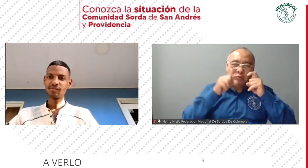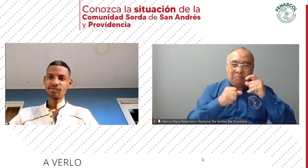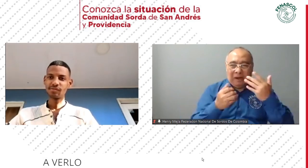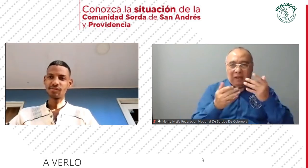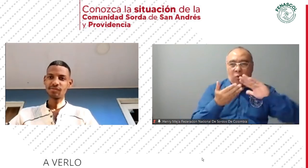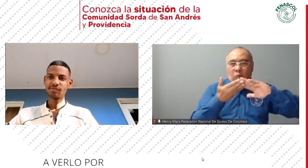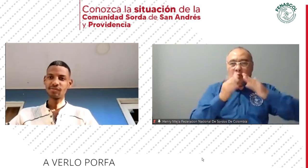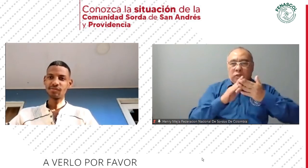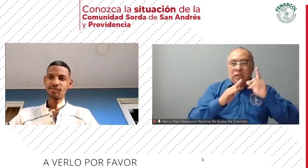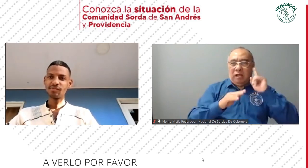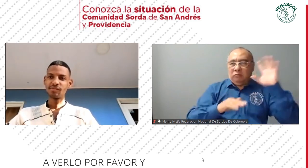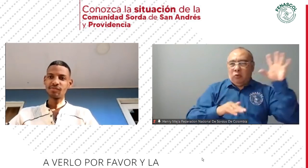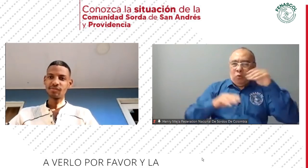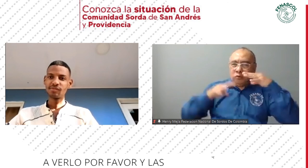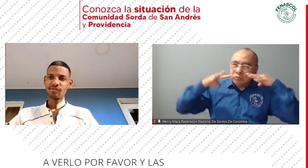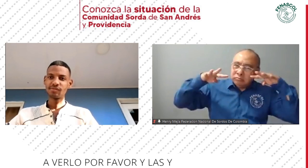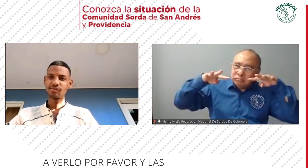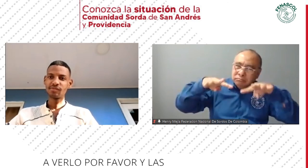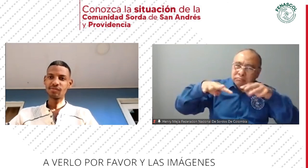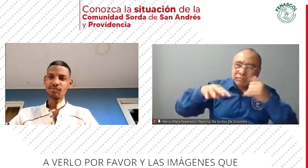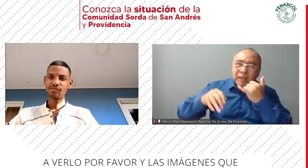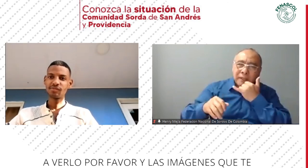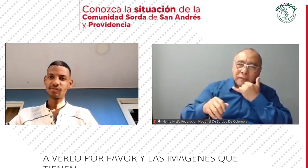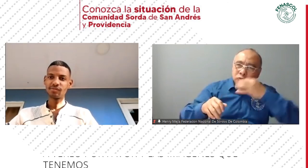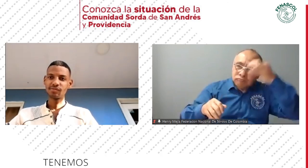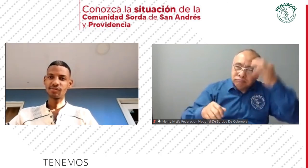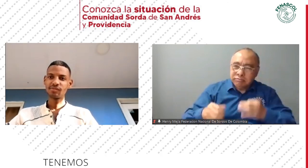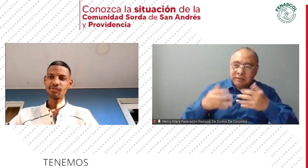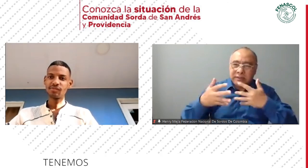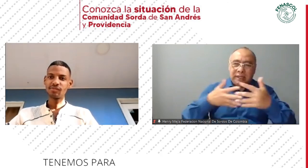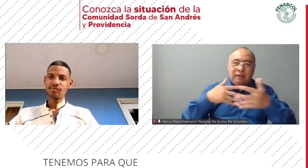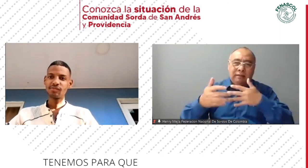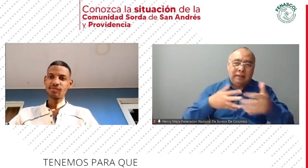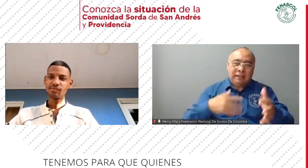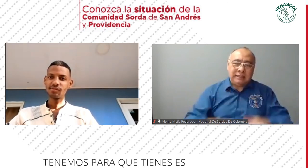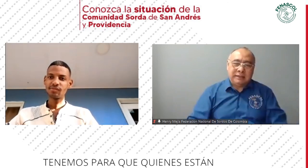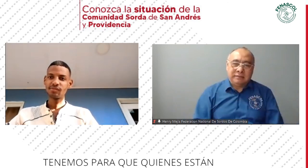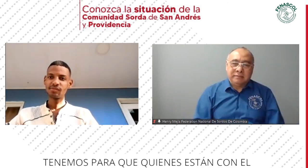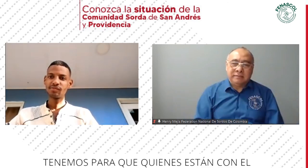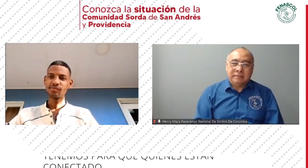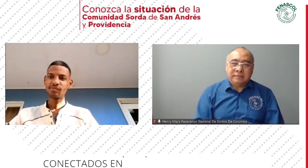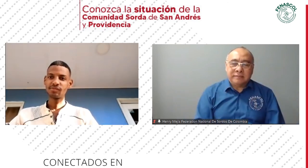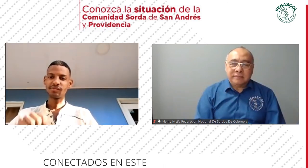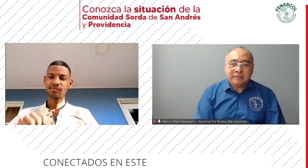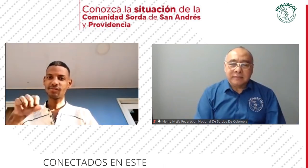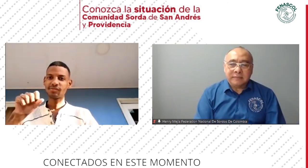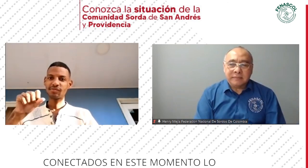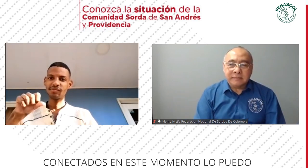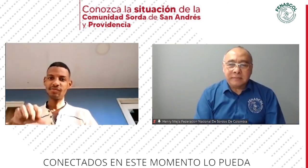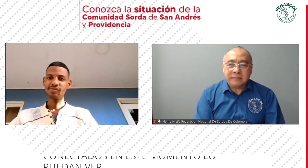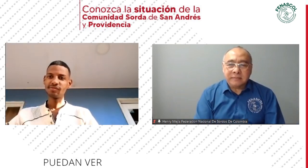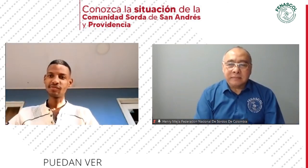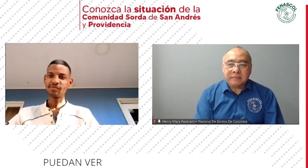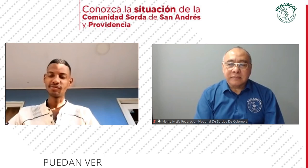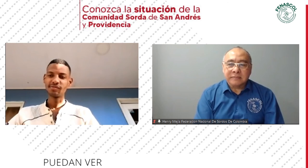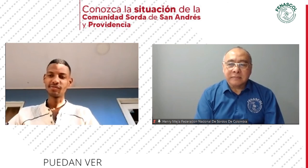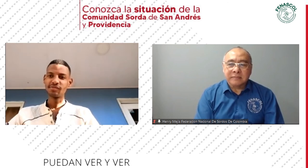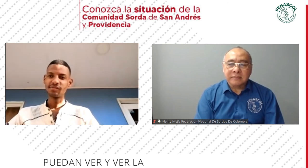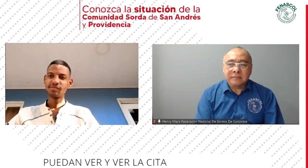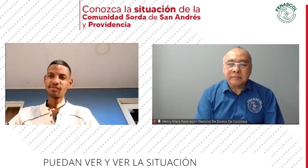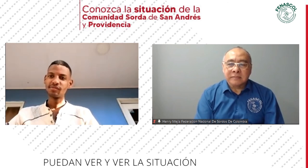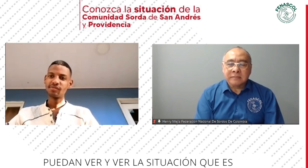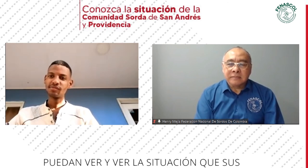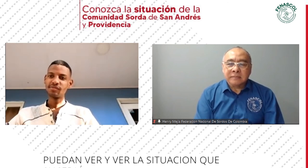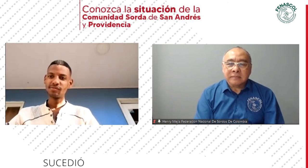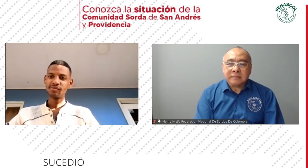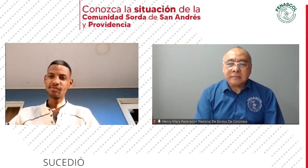verlo por favor y las imágenes que tenemos para que quienes están conectados en este momento lo puedan ver y ver la situación